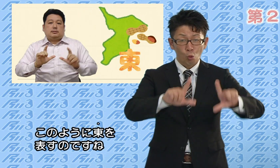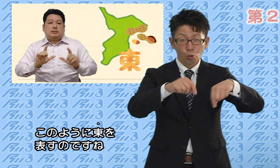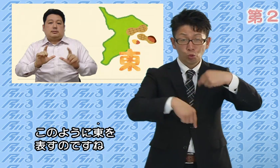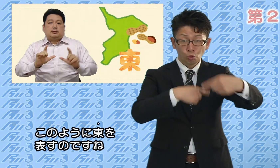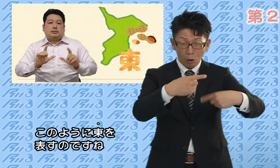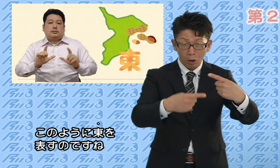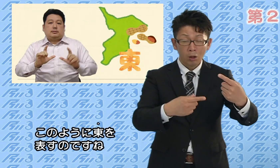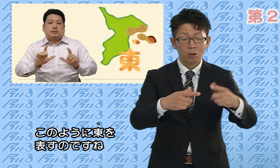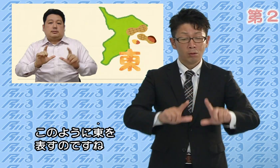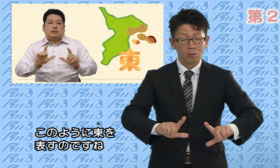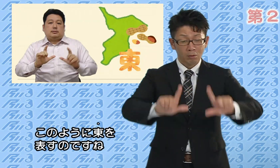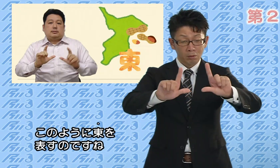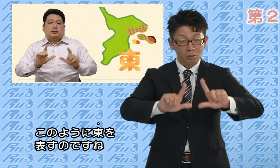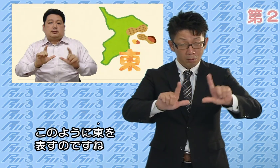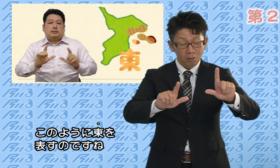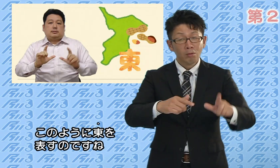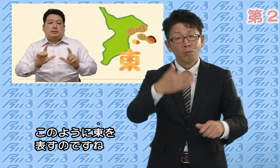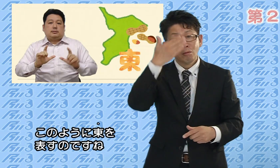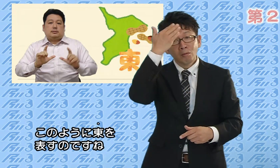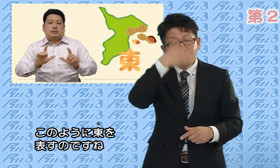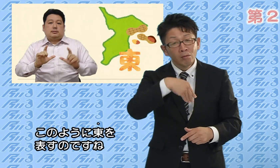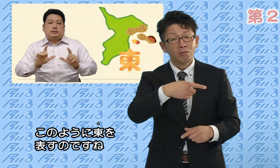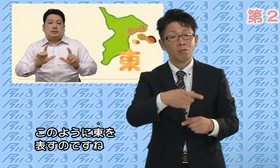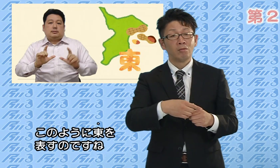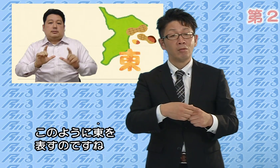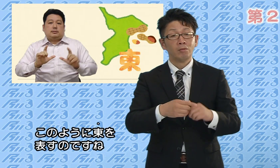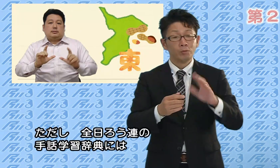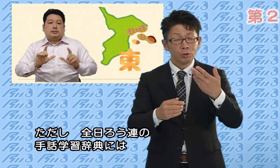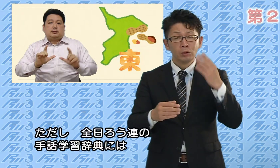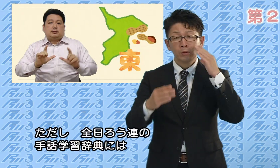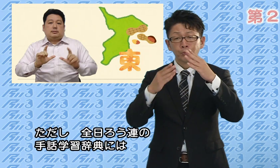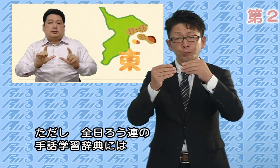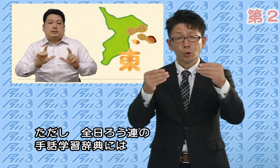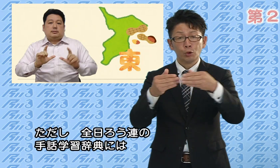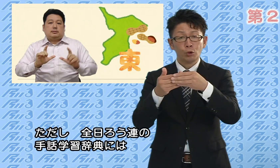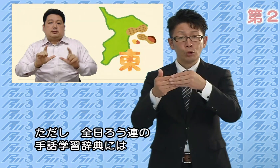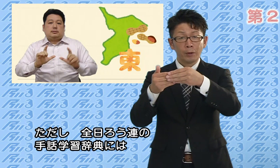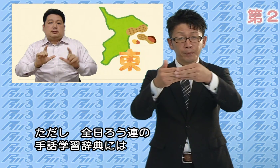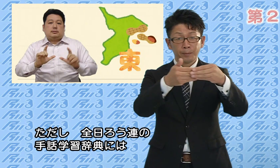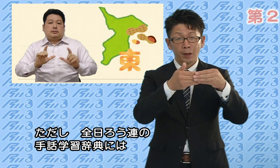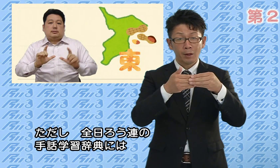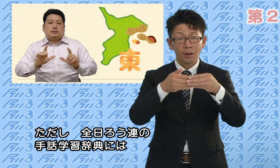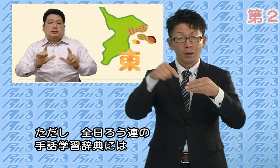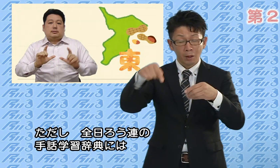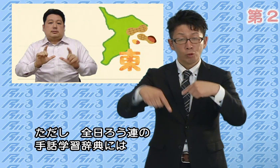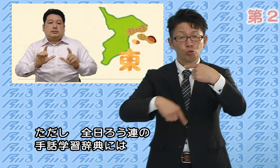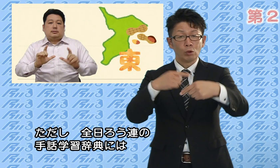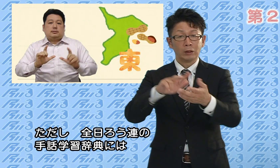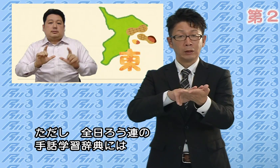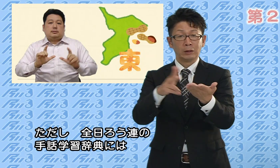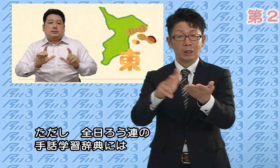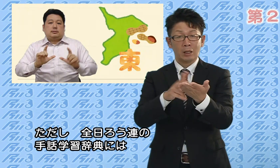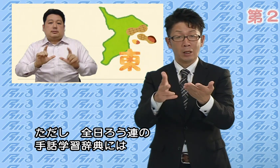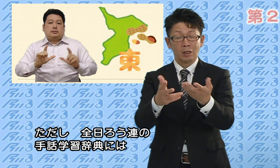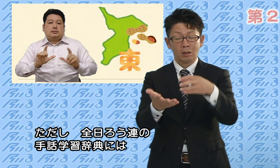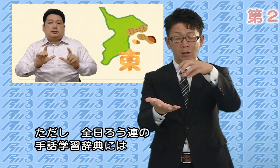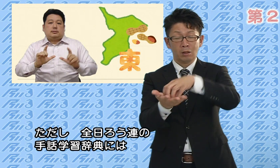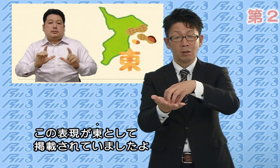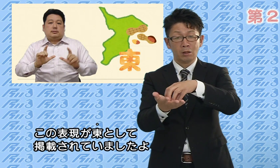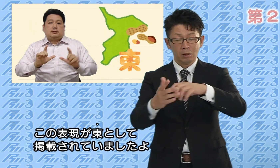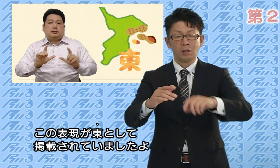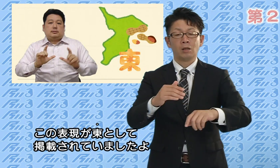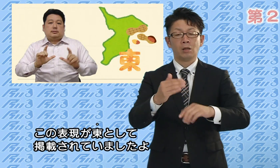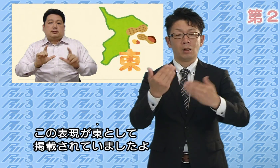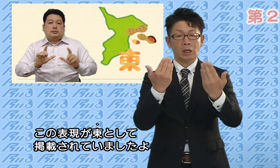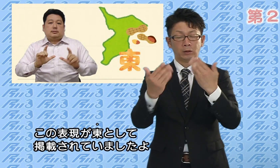関東の手話表現ではこのように東を表すんですね。ただし全日本ろうあ連盟の手話学習